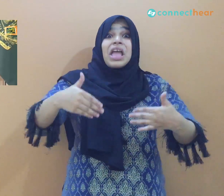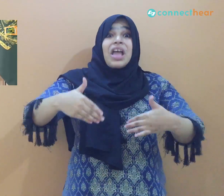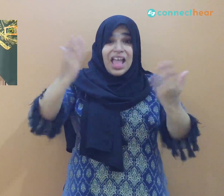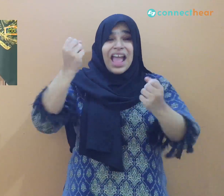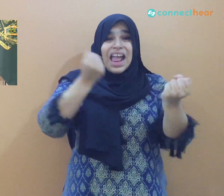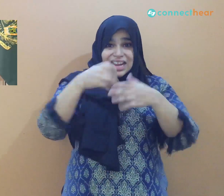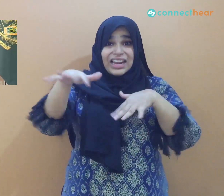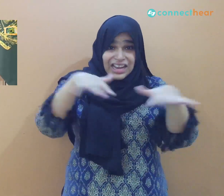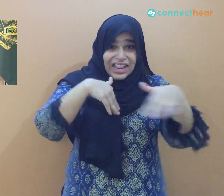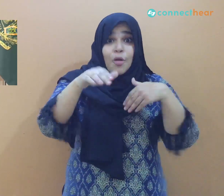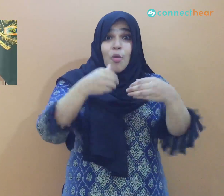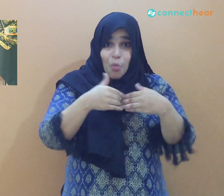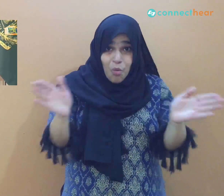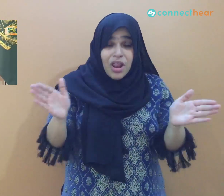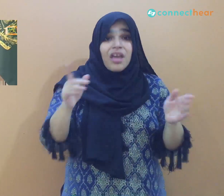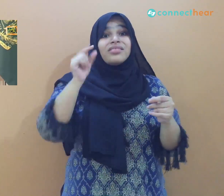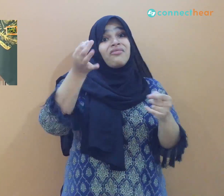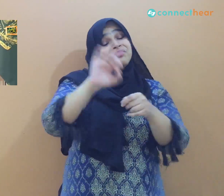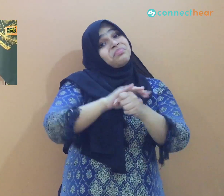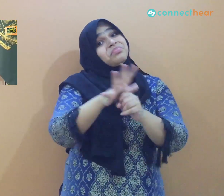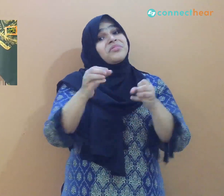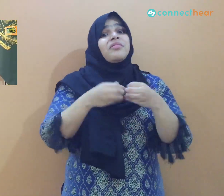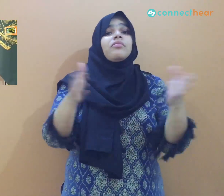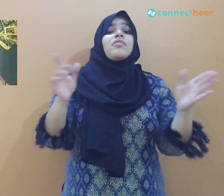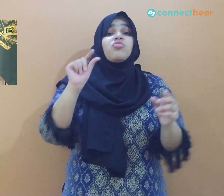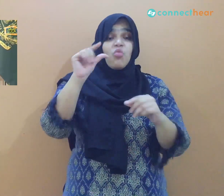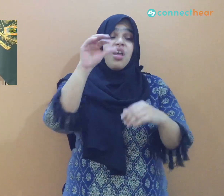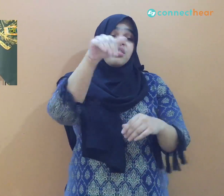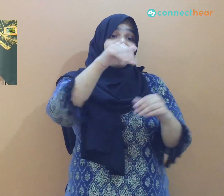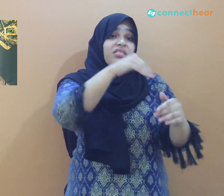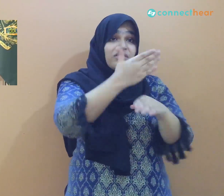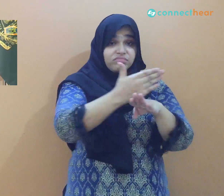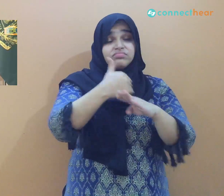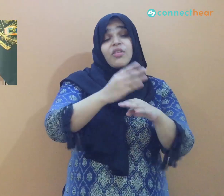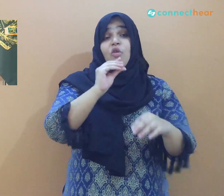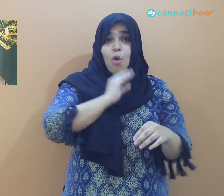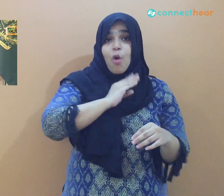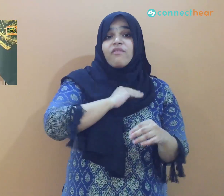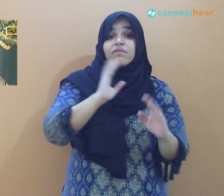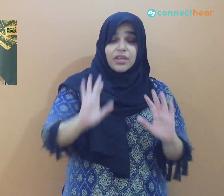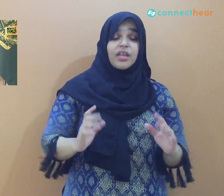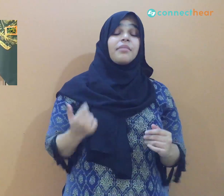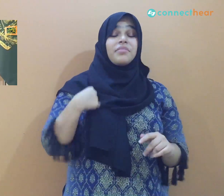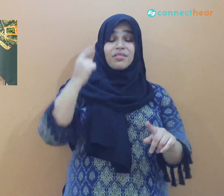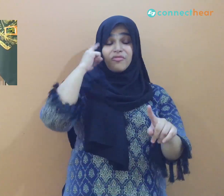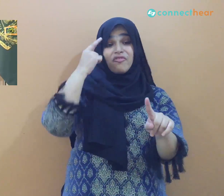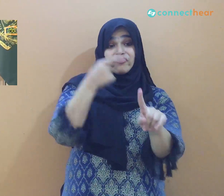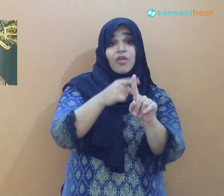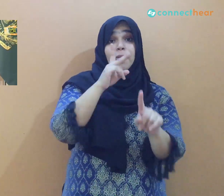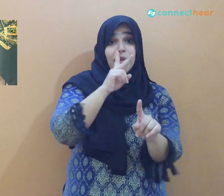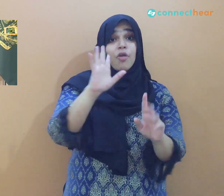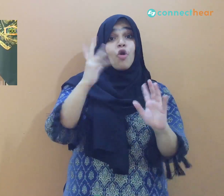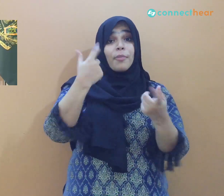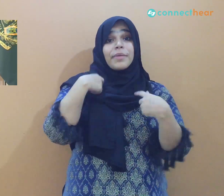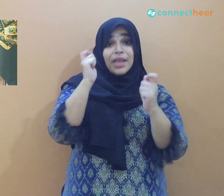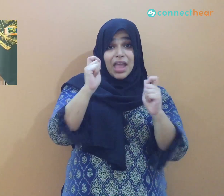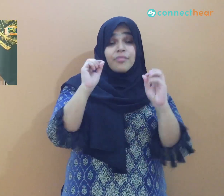تو یہ وائرس پھیل جائے گی. میرا اس کے اوپر یہ ہے کہ دیکھیں, ہم جو بھی قدم